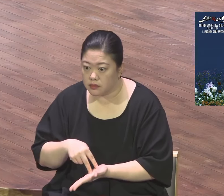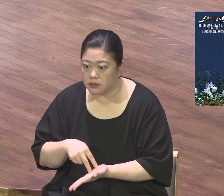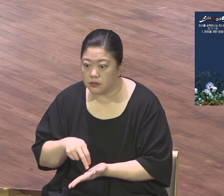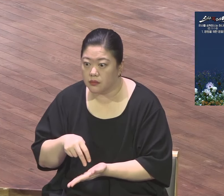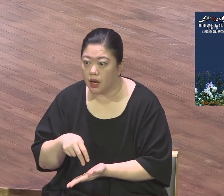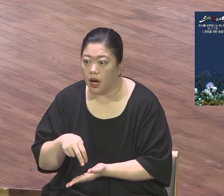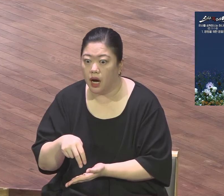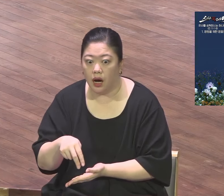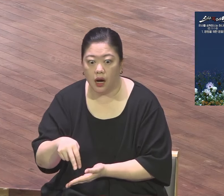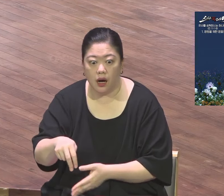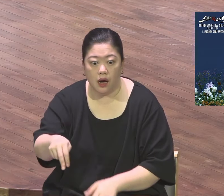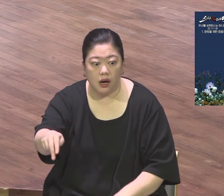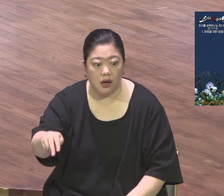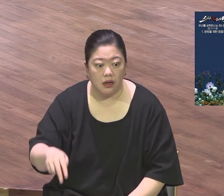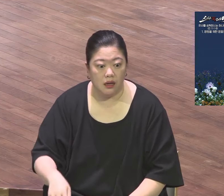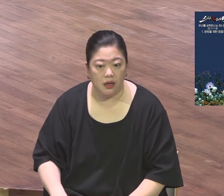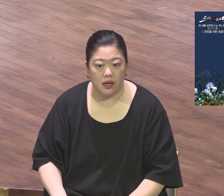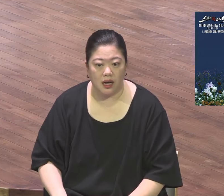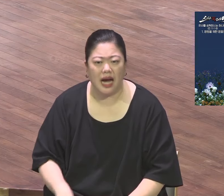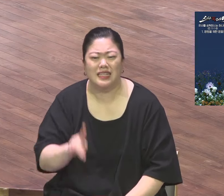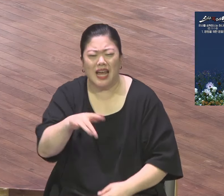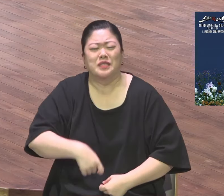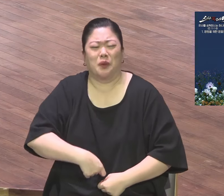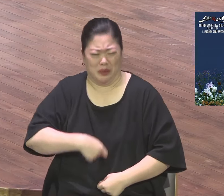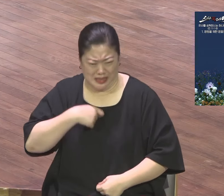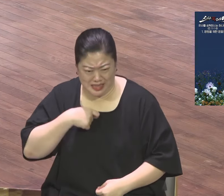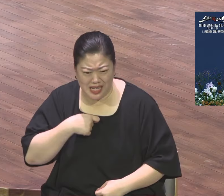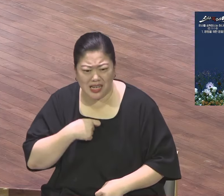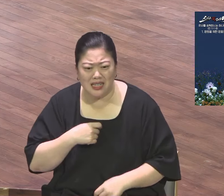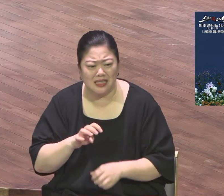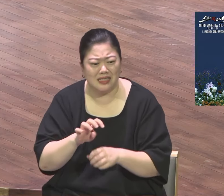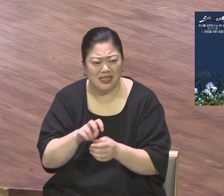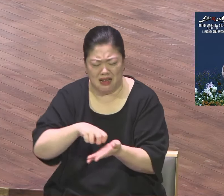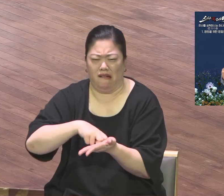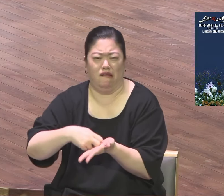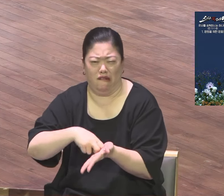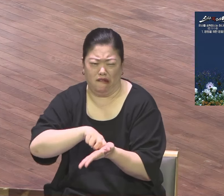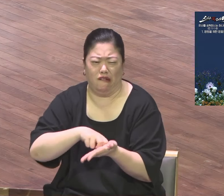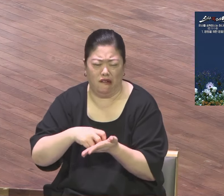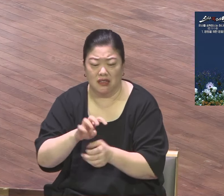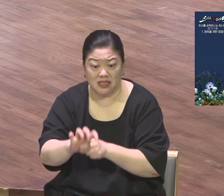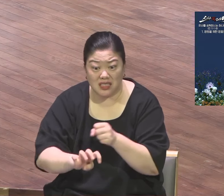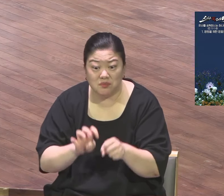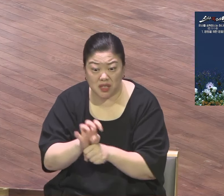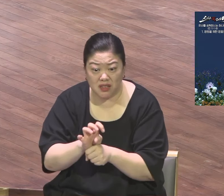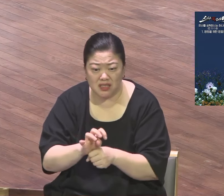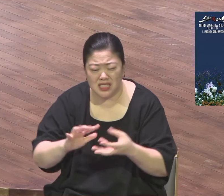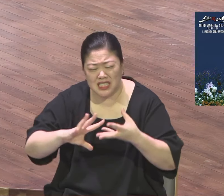세상적으로 치료하면요 물리치료 오래 받아야 일어나습니다. 물리치료 필요 없어. 걸었네.